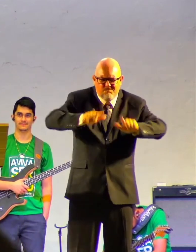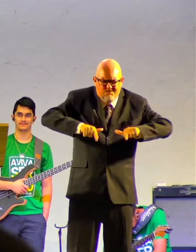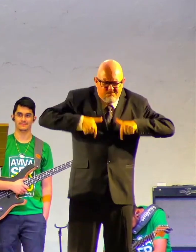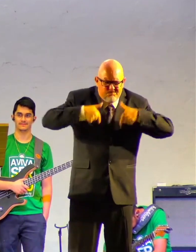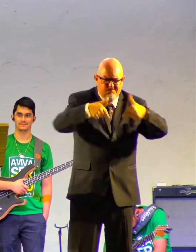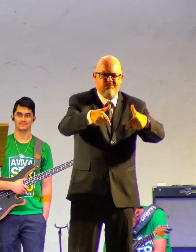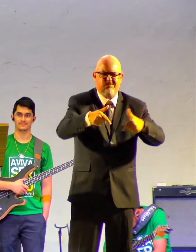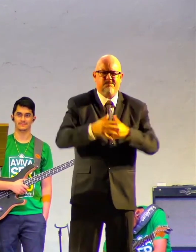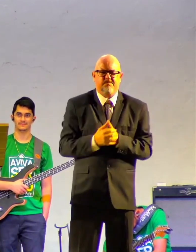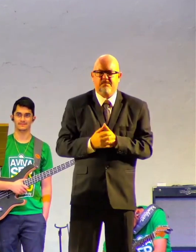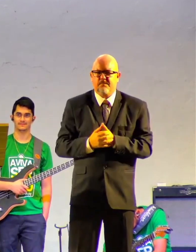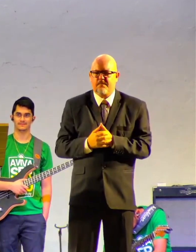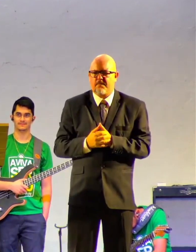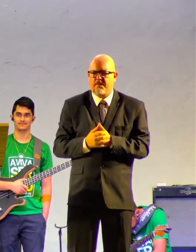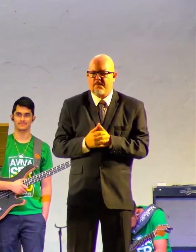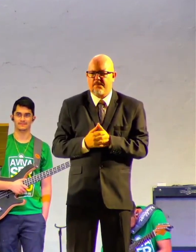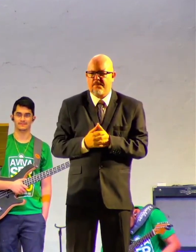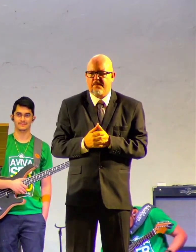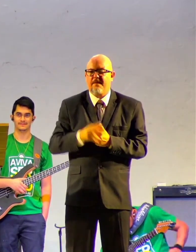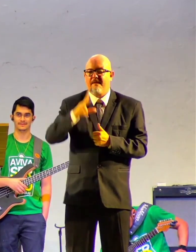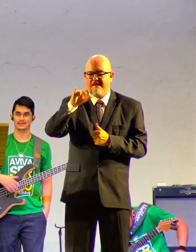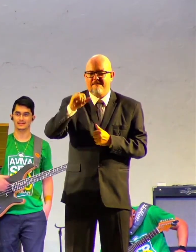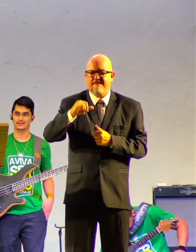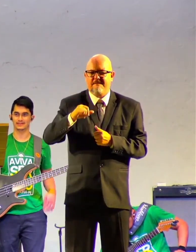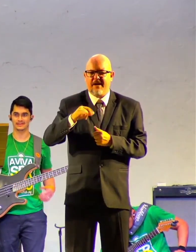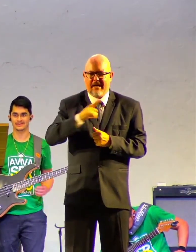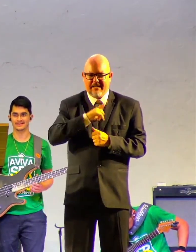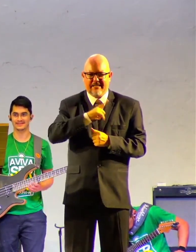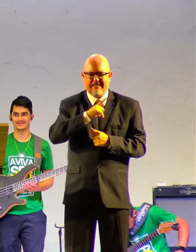seco, até lenha verde vai começar a arder.